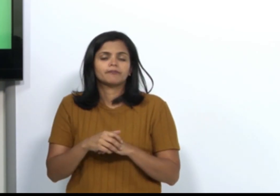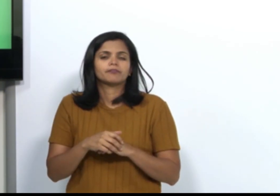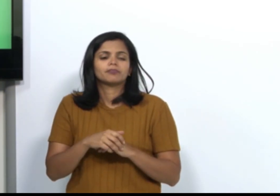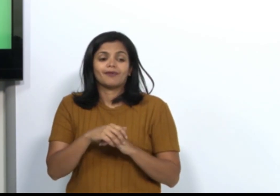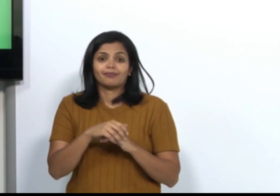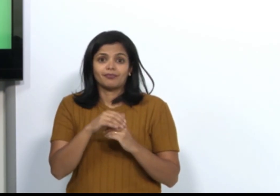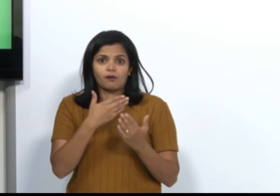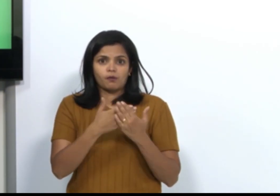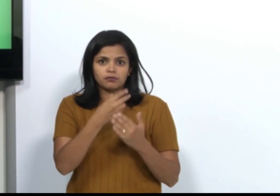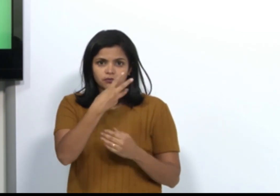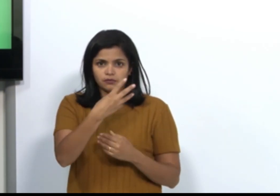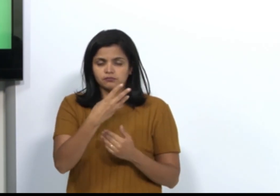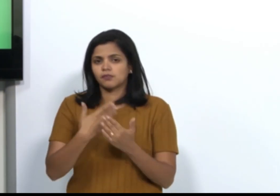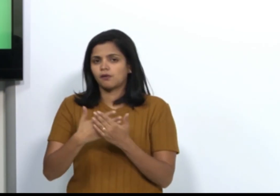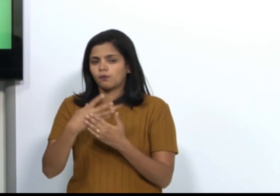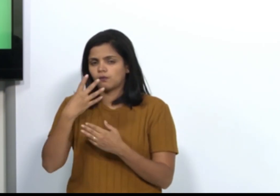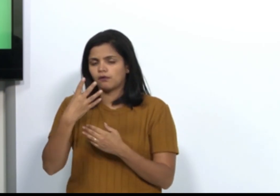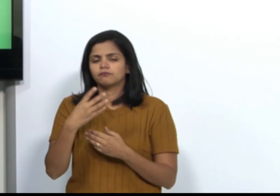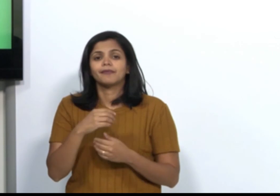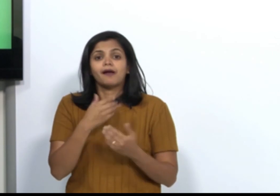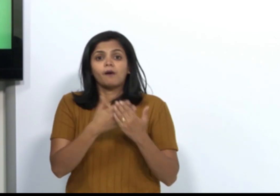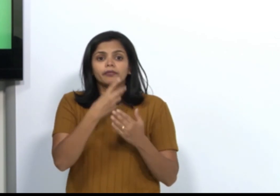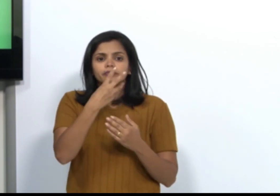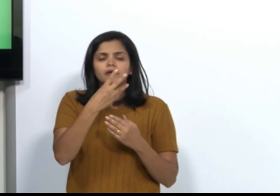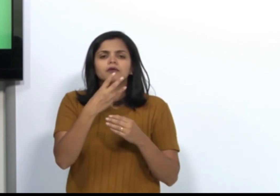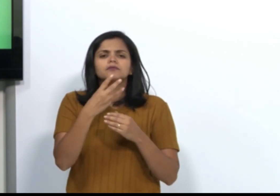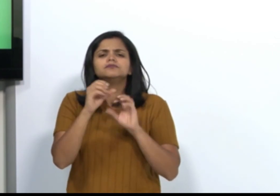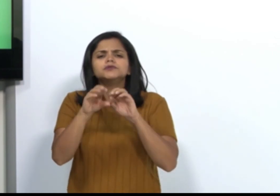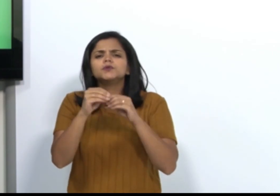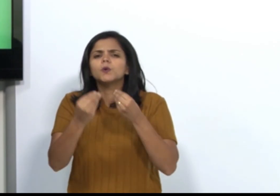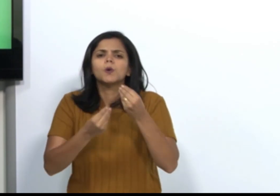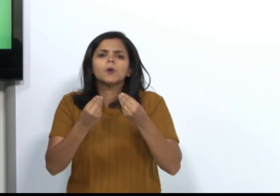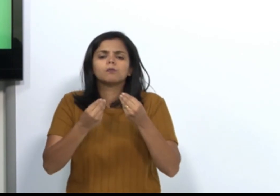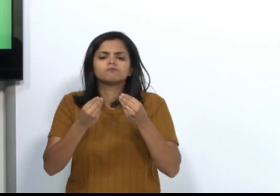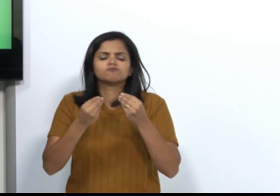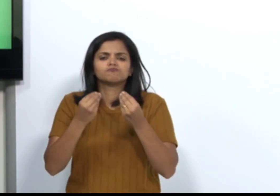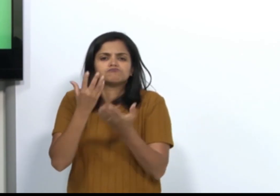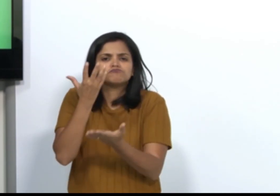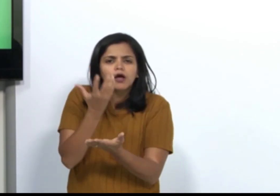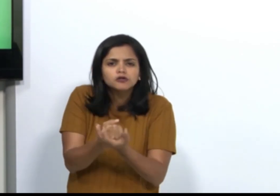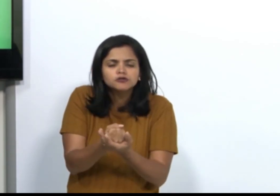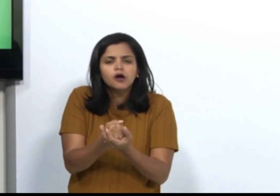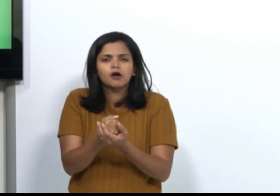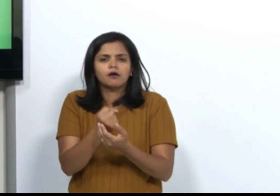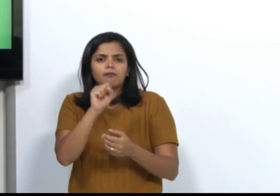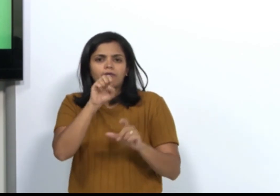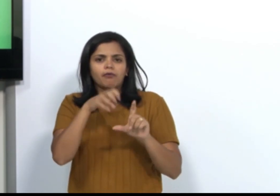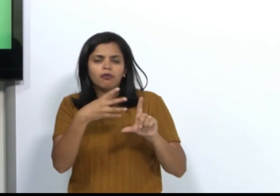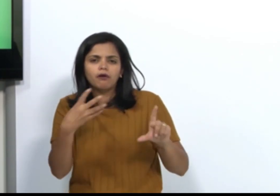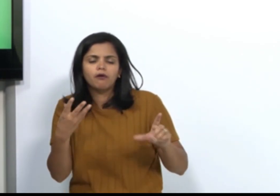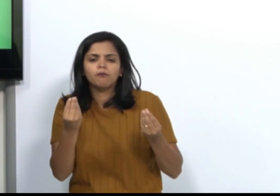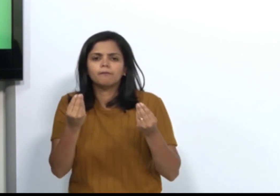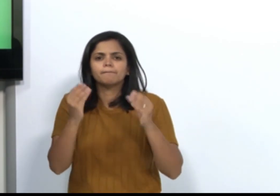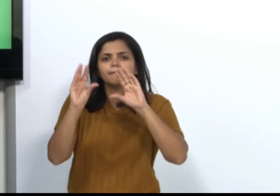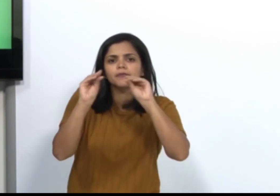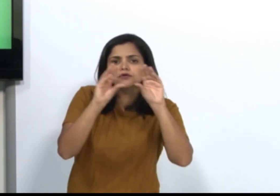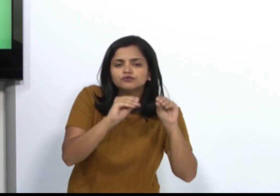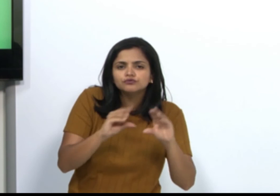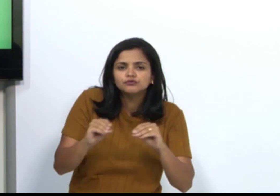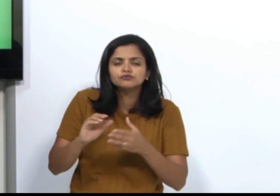Nessa atividade, vocês verão as aulas 3 e 4. Na aula 3, foi ensinado como baixar